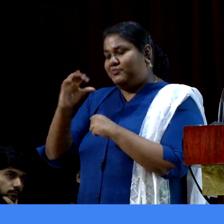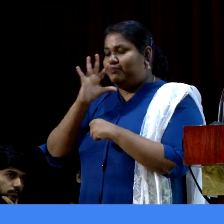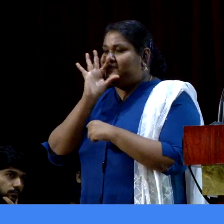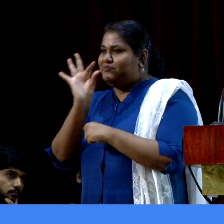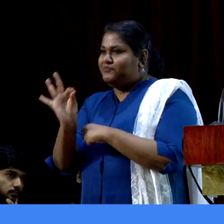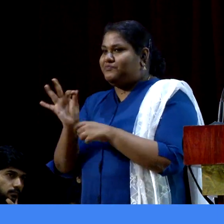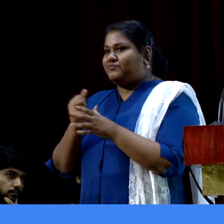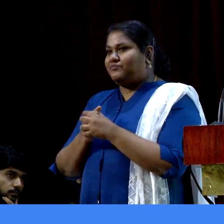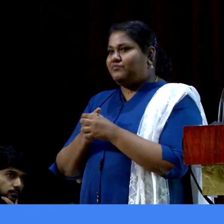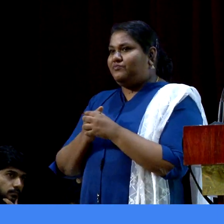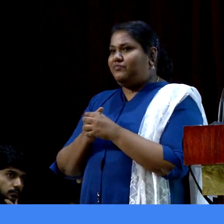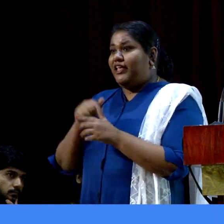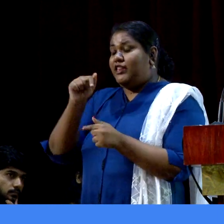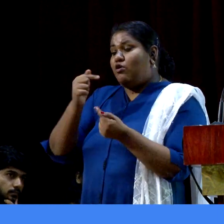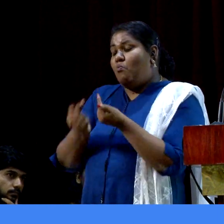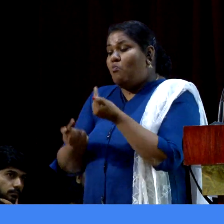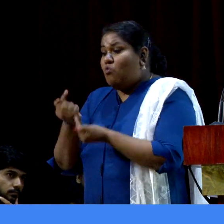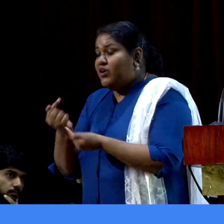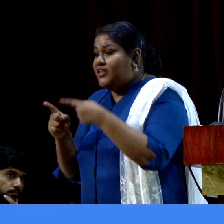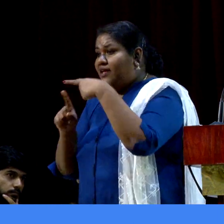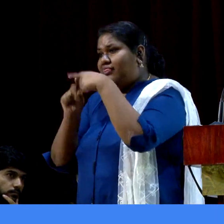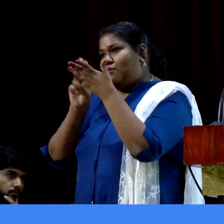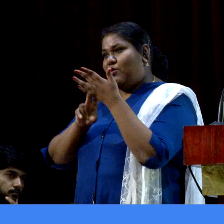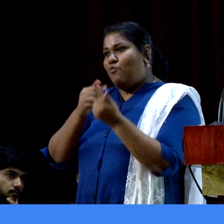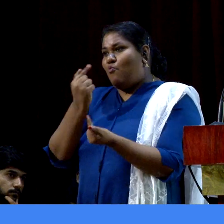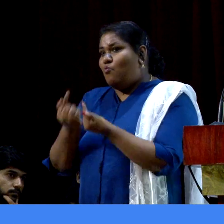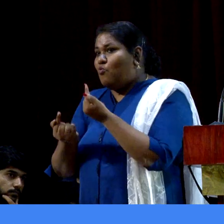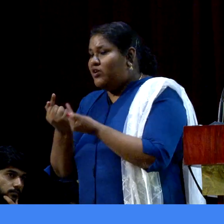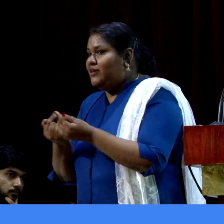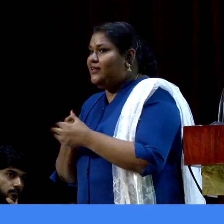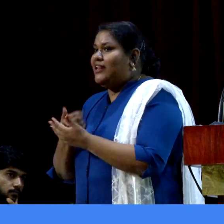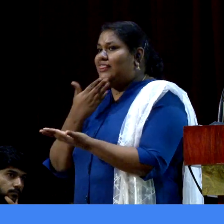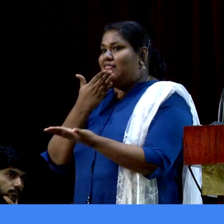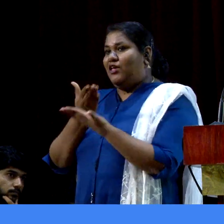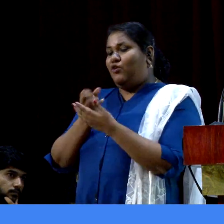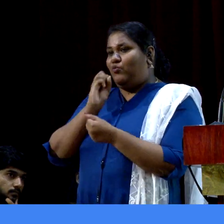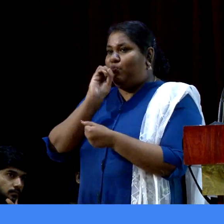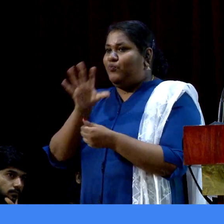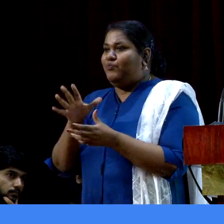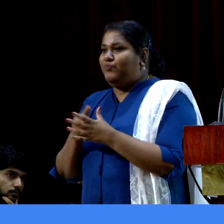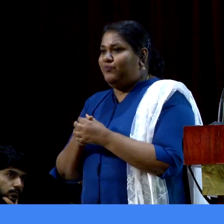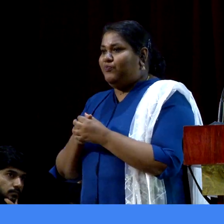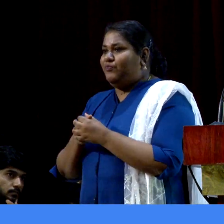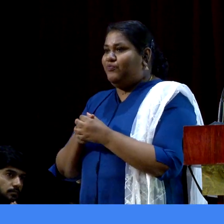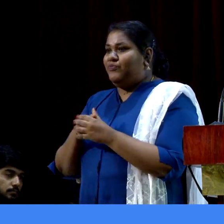அரசை நாங்கள் தமிழ்நாட்டின் அரசின் சார்பாக, எங்களுடைய மாண்புமிகு முதலமைச்சரின் சார்பாக